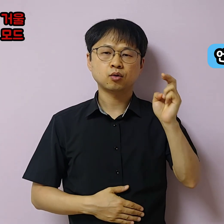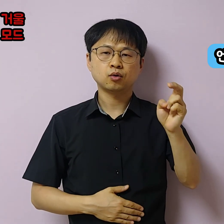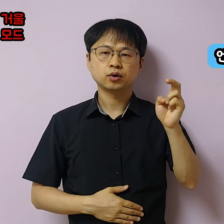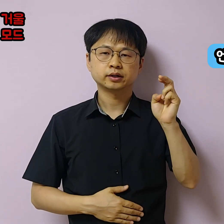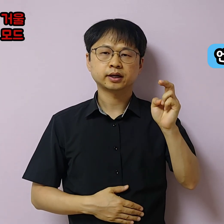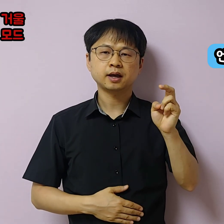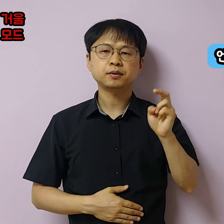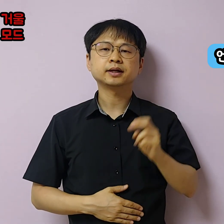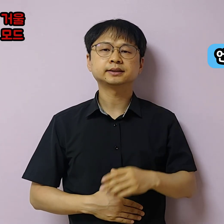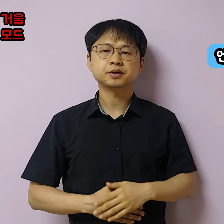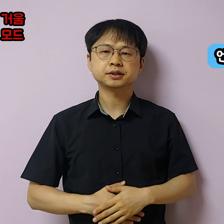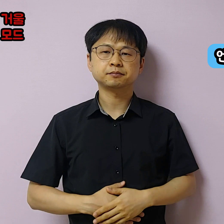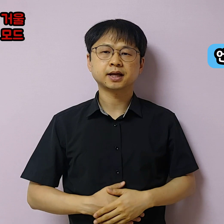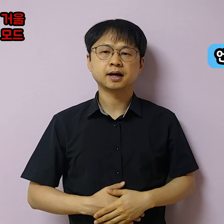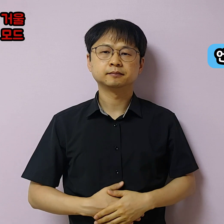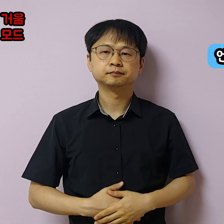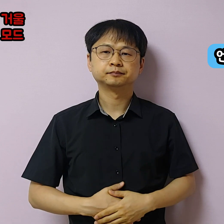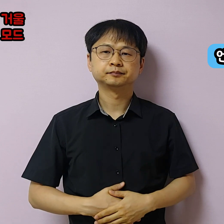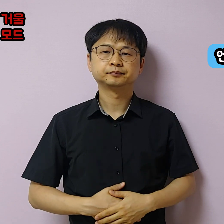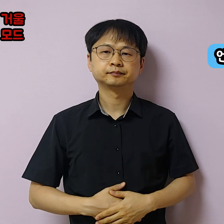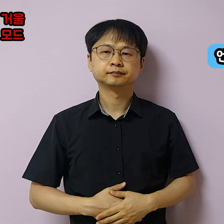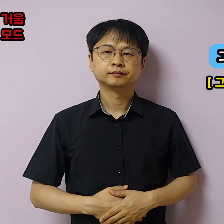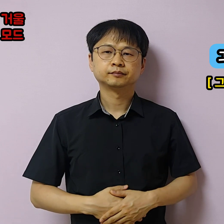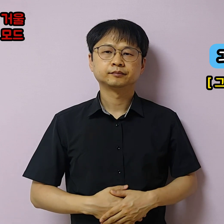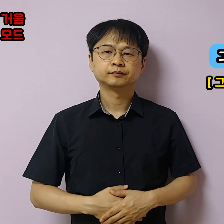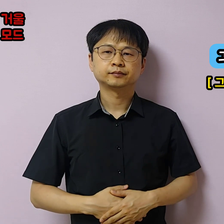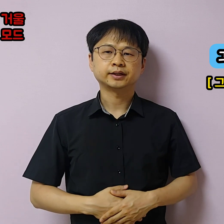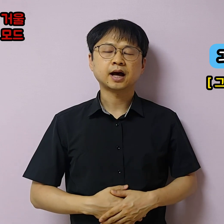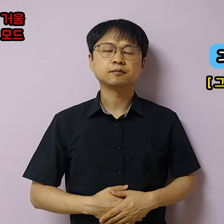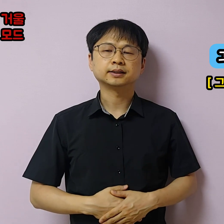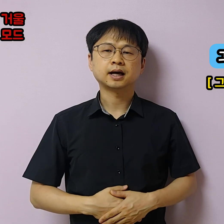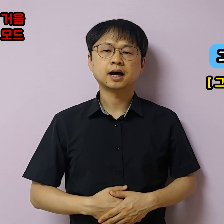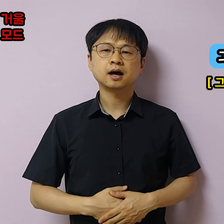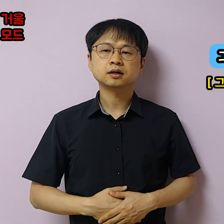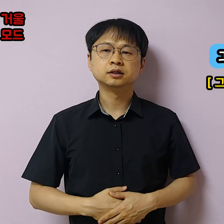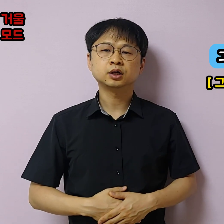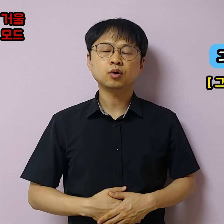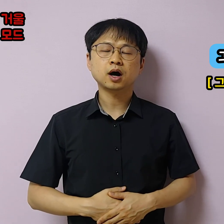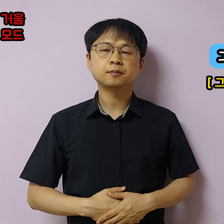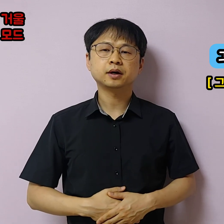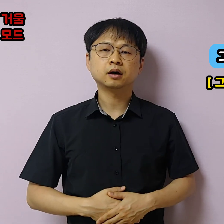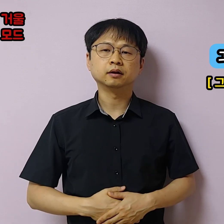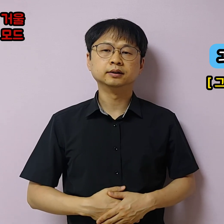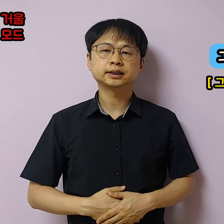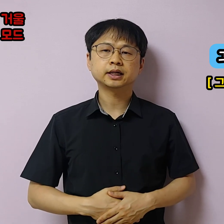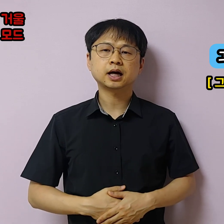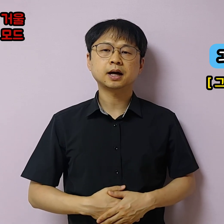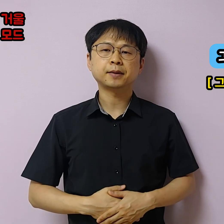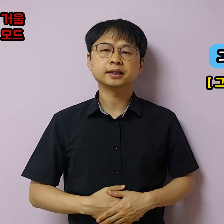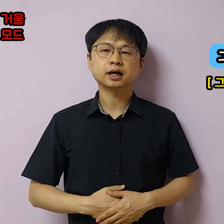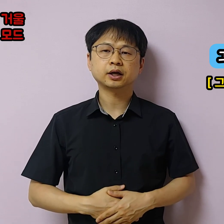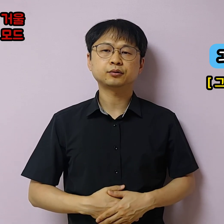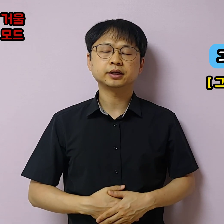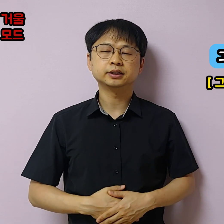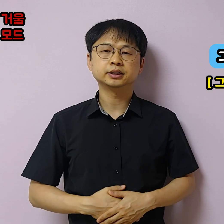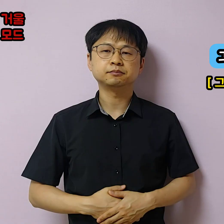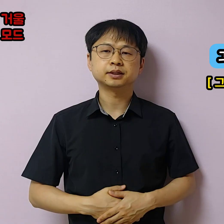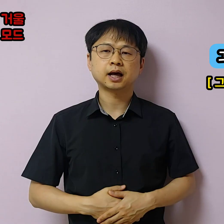거라고 이렇게 표현하시면 됩니다. 네, 다음 가사 그리워하면 언젠가 만나게 되는